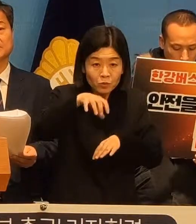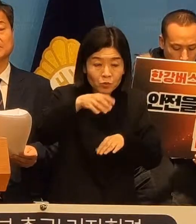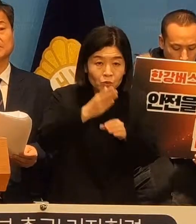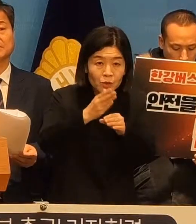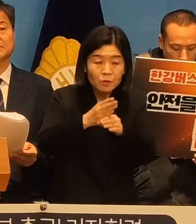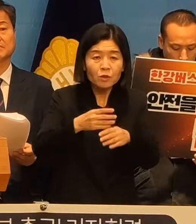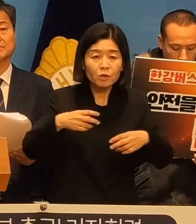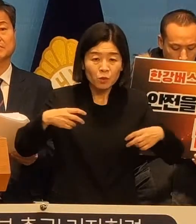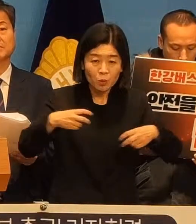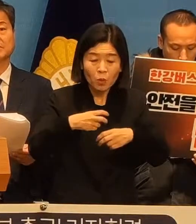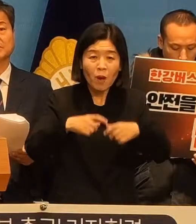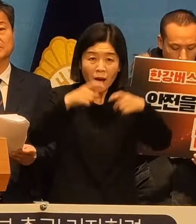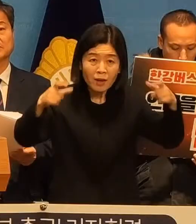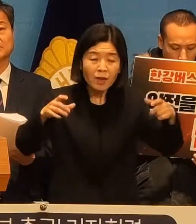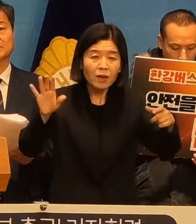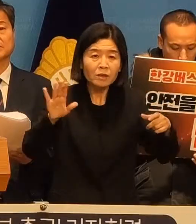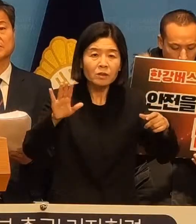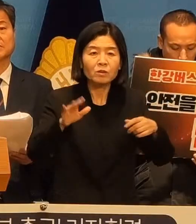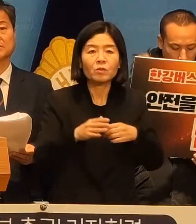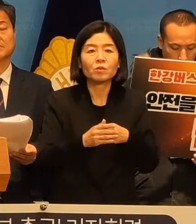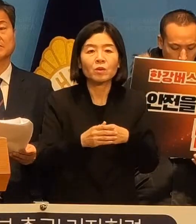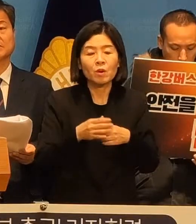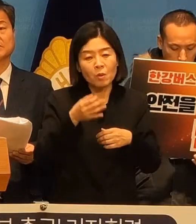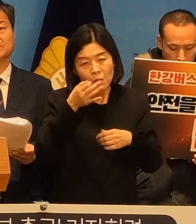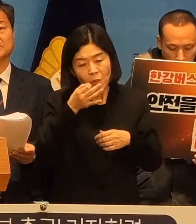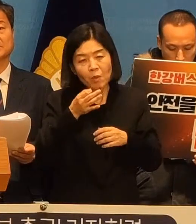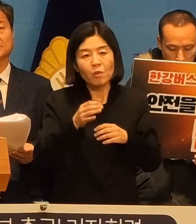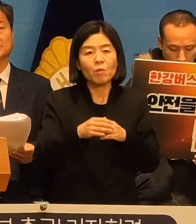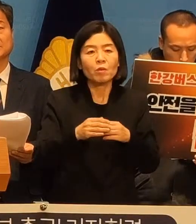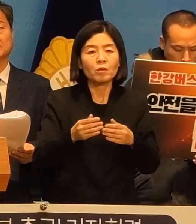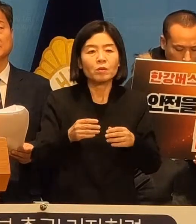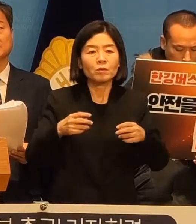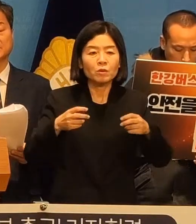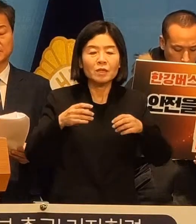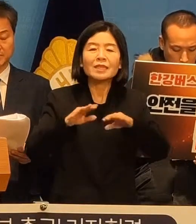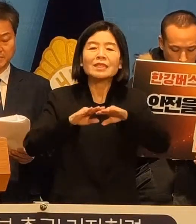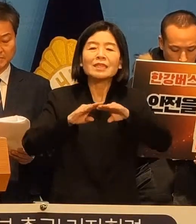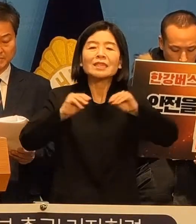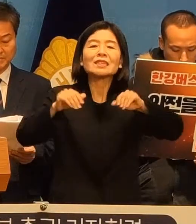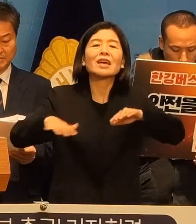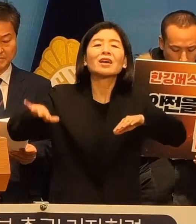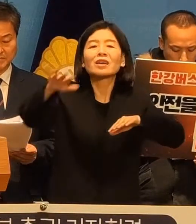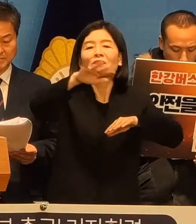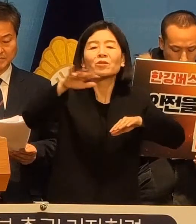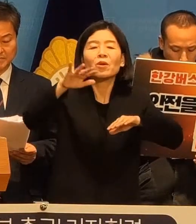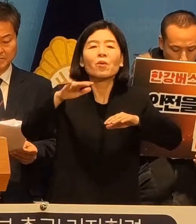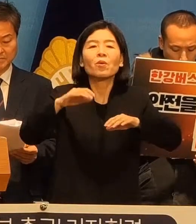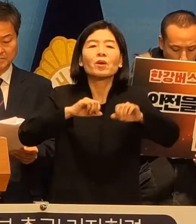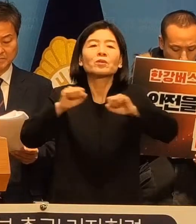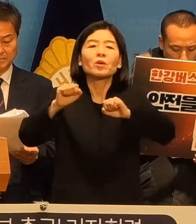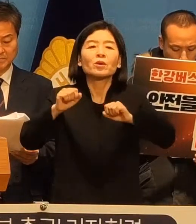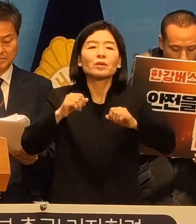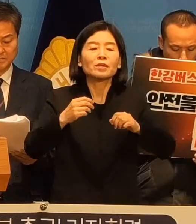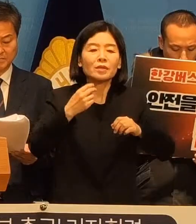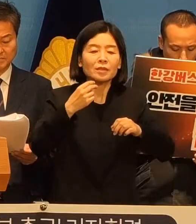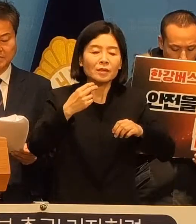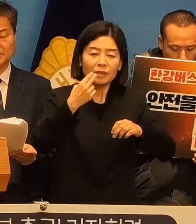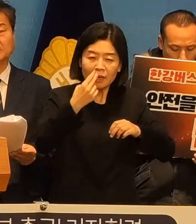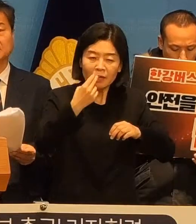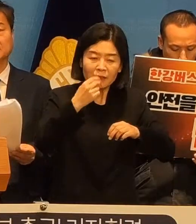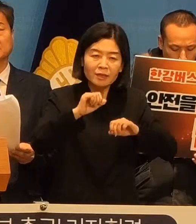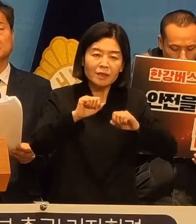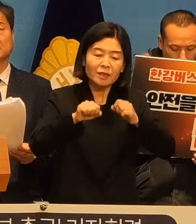확대가 아니라 보행권 강화, 지상 대중교통 활성화, 생태복원을 연계하는 한강 접근